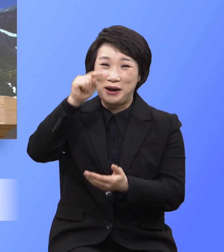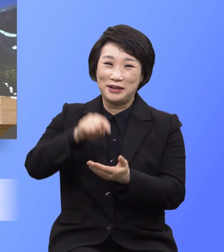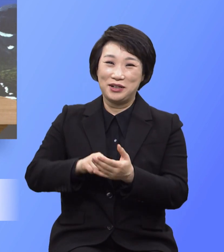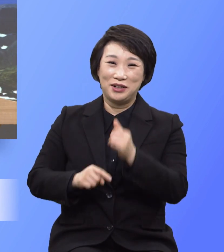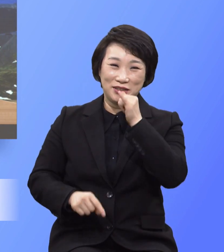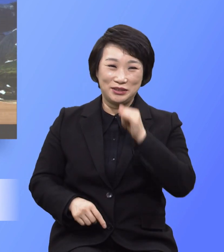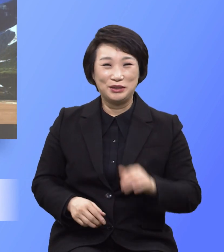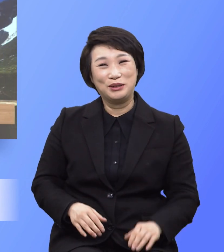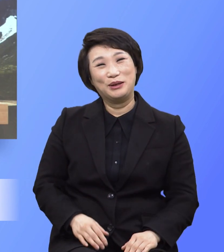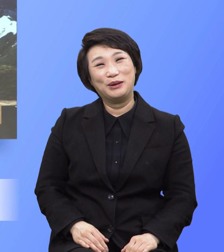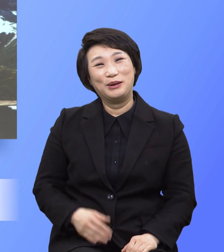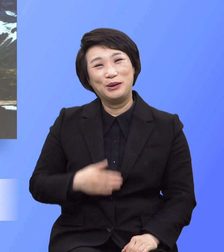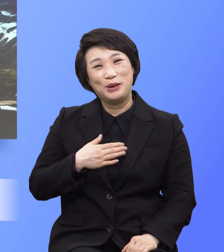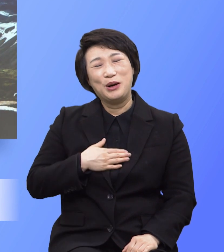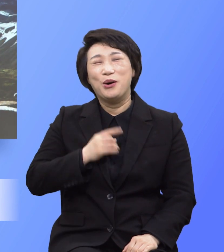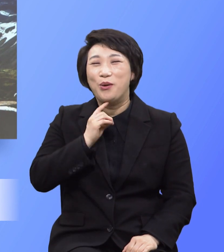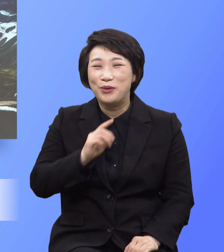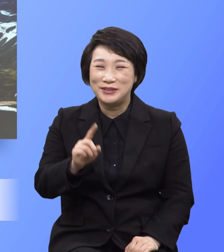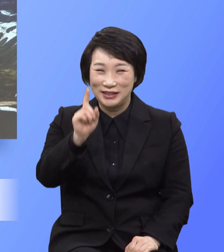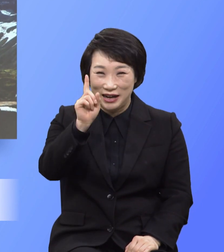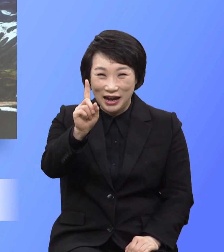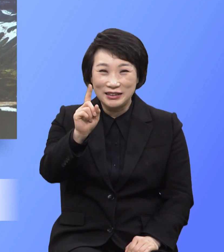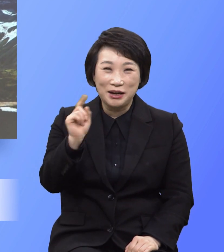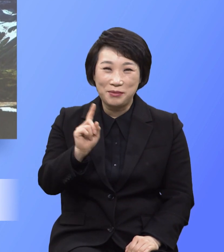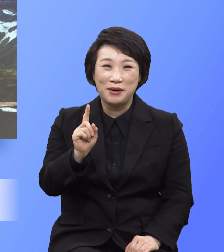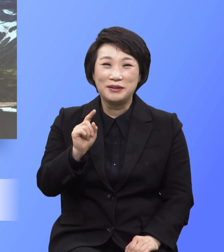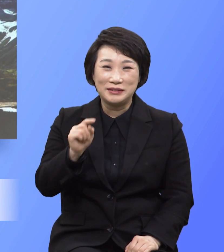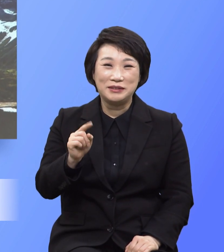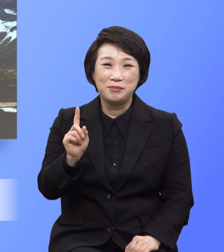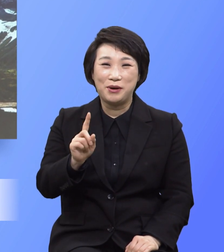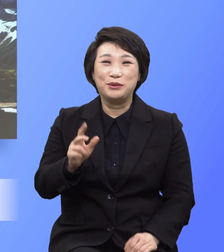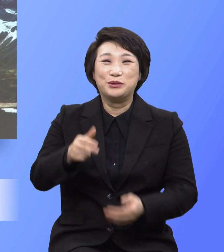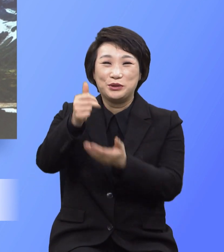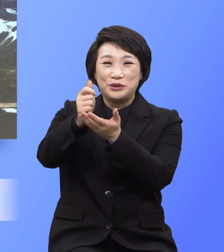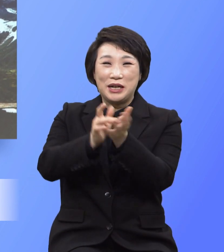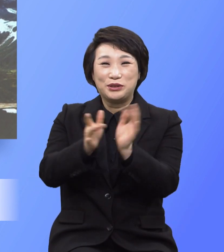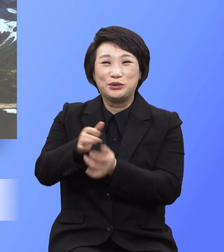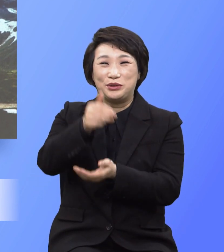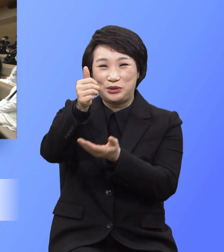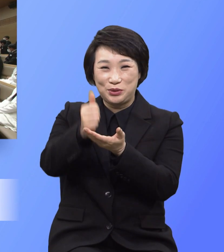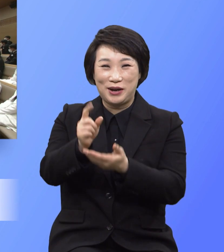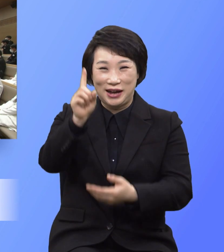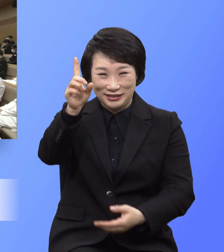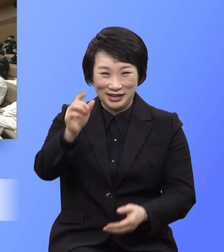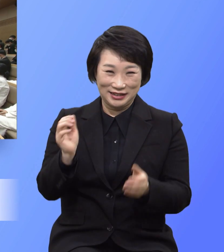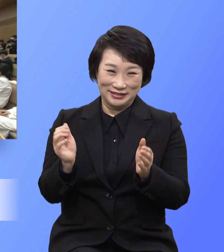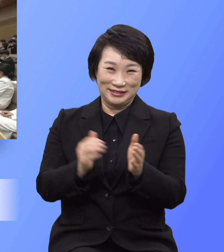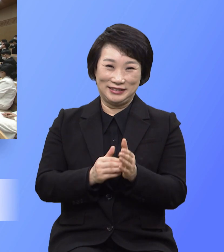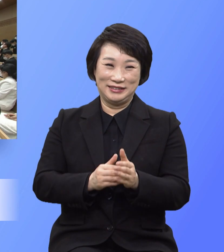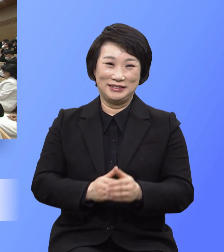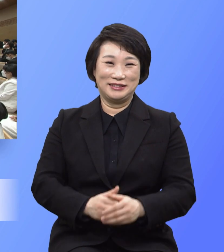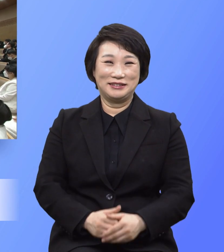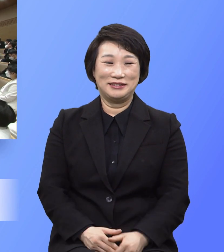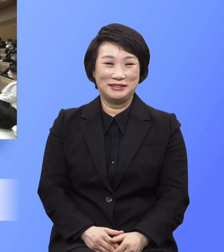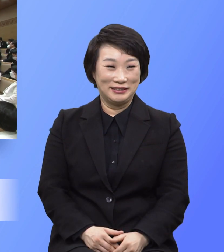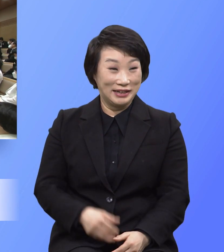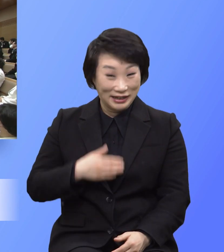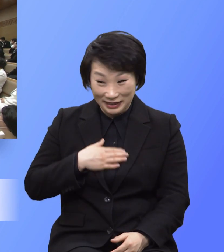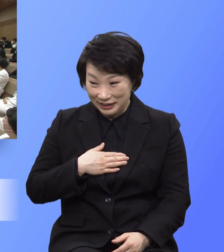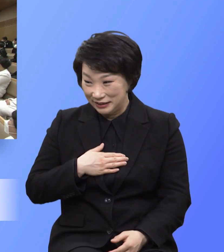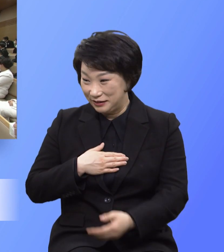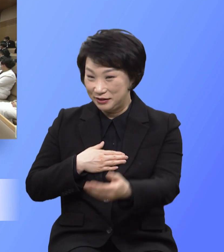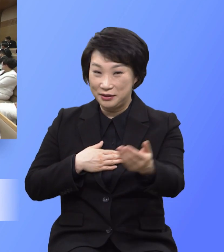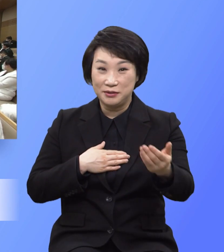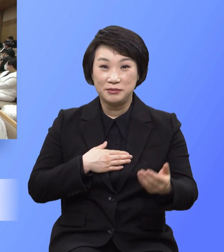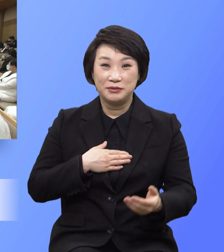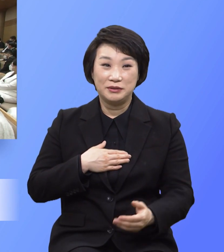발견했으니 오직 그 에너지는 주 예수 그리스도였다 이 말입니다. 이해가